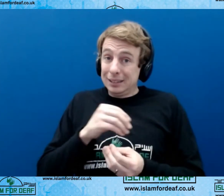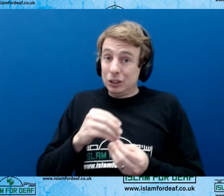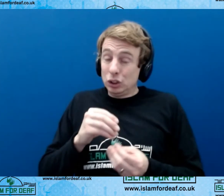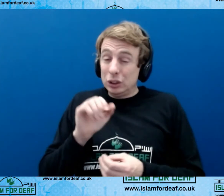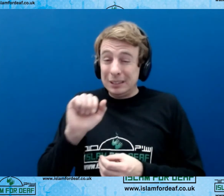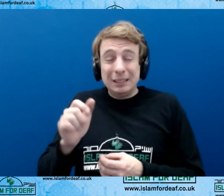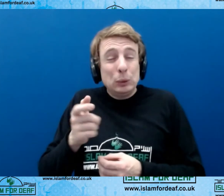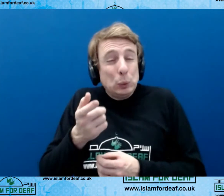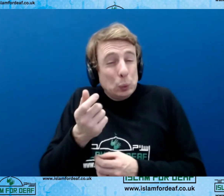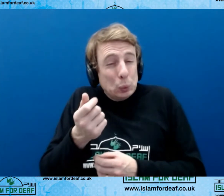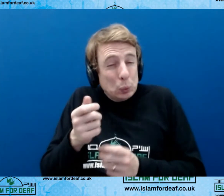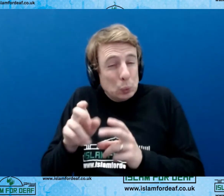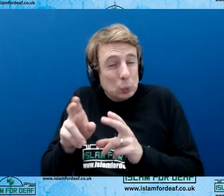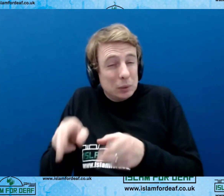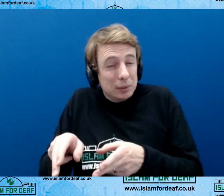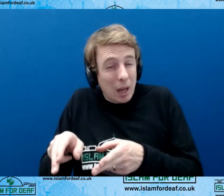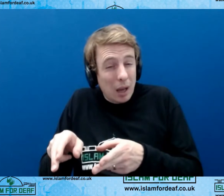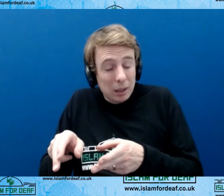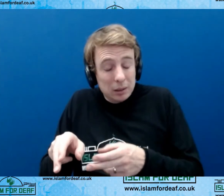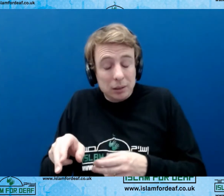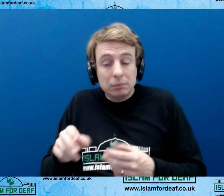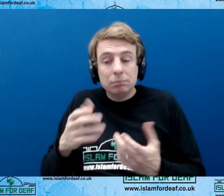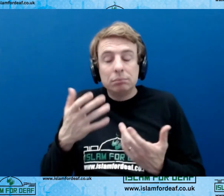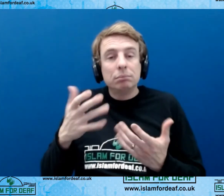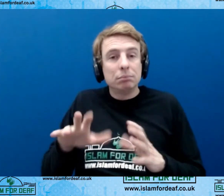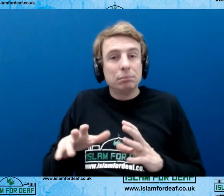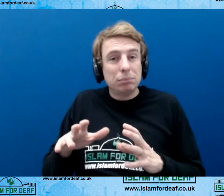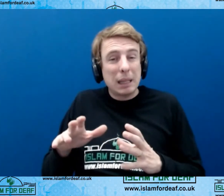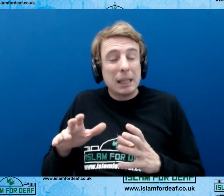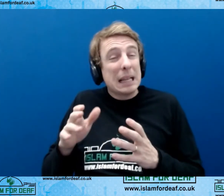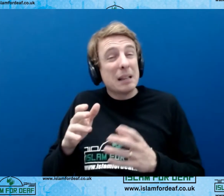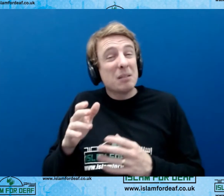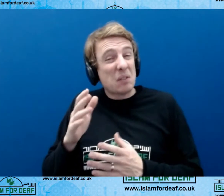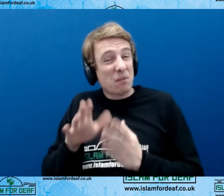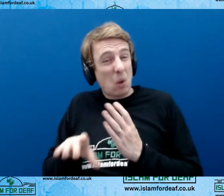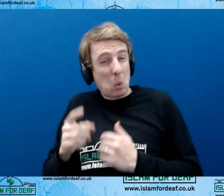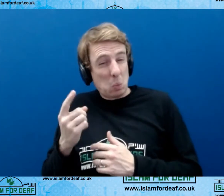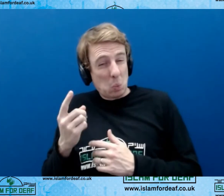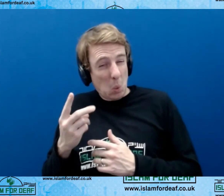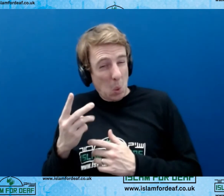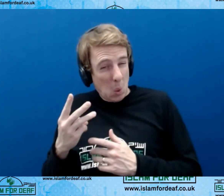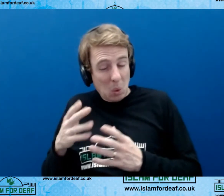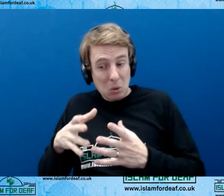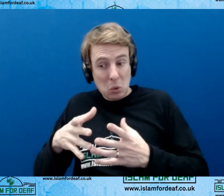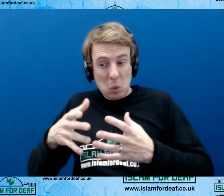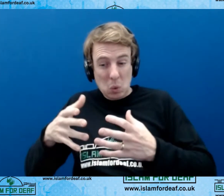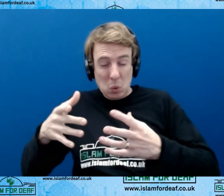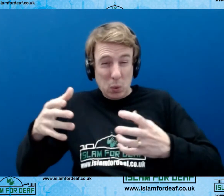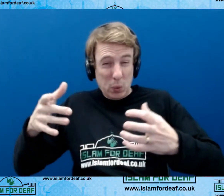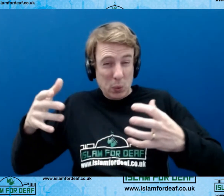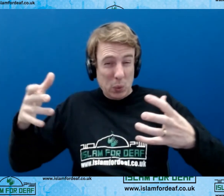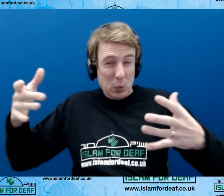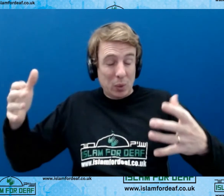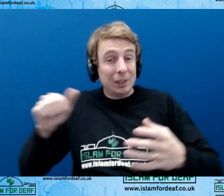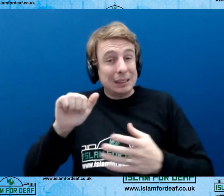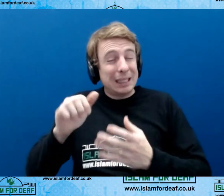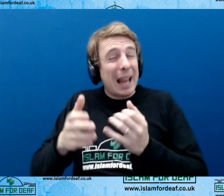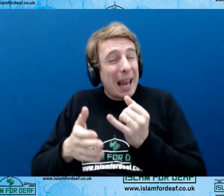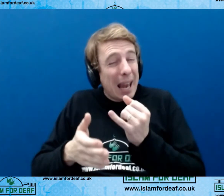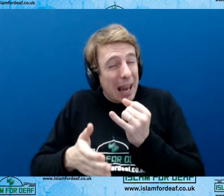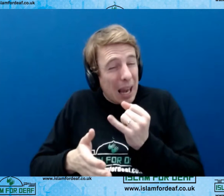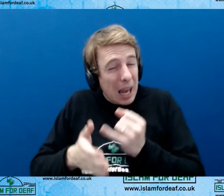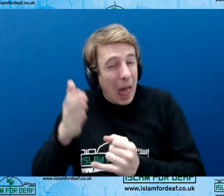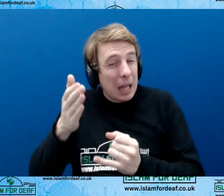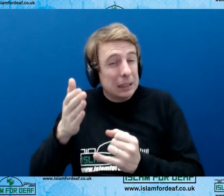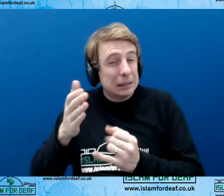with him. والآن عدد المسلمون تقريبا أكثر من 2 مليار مسلم.